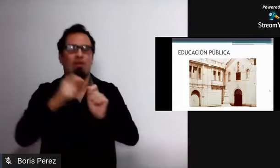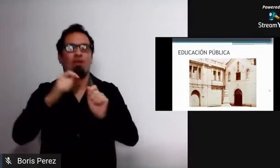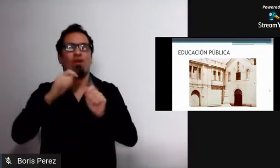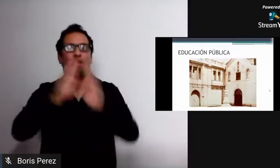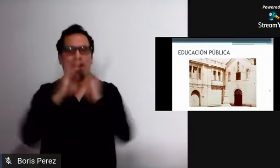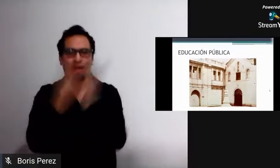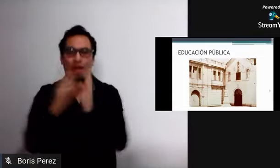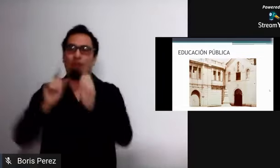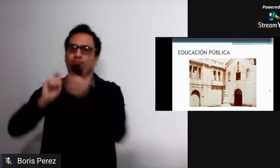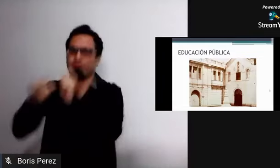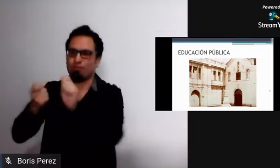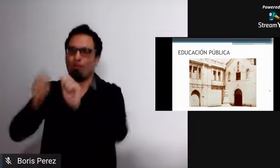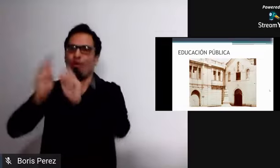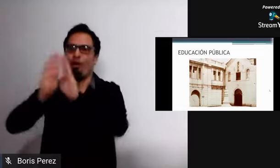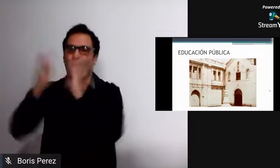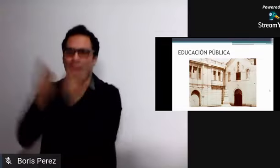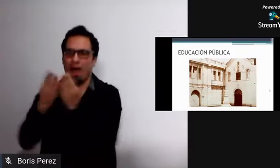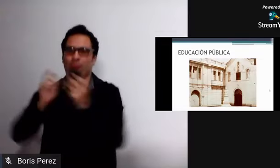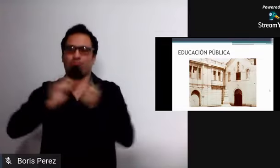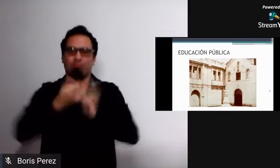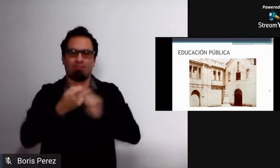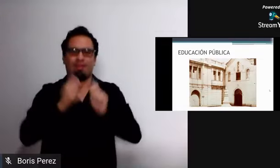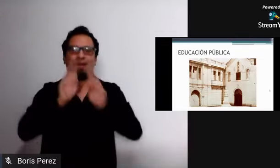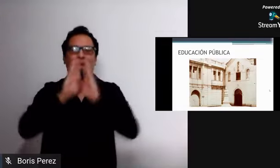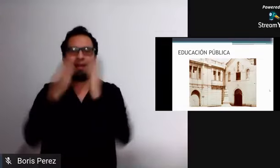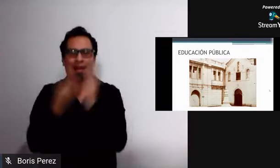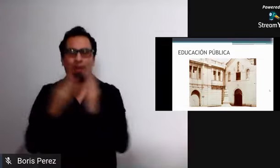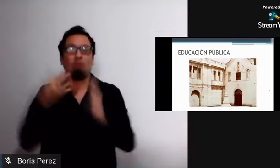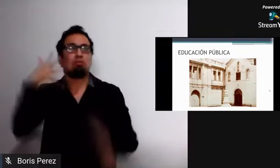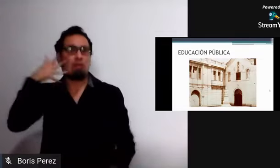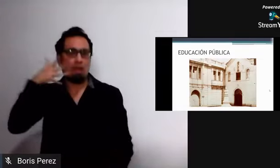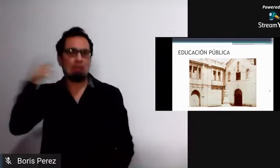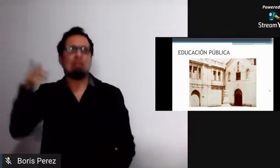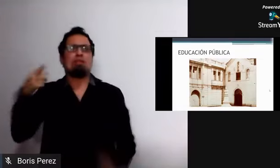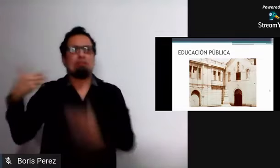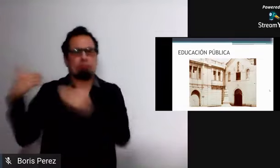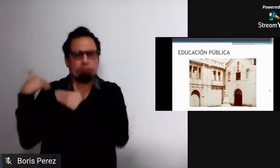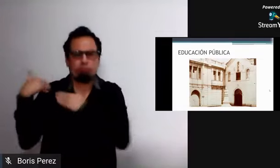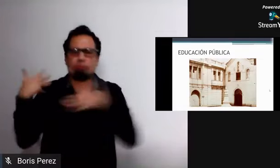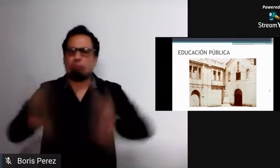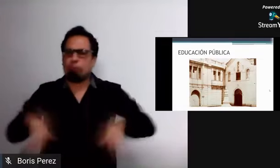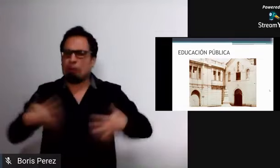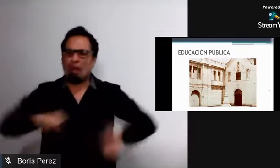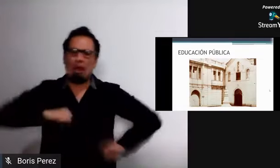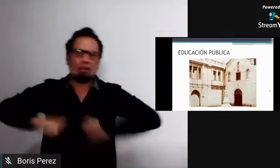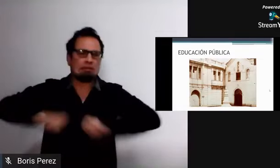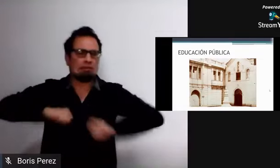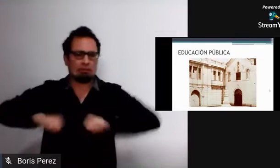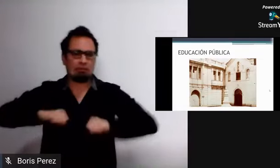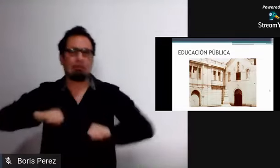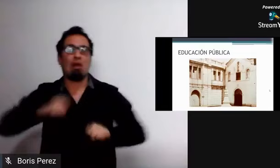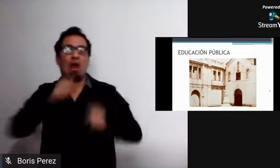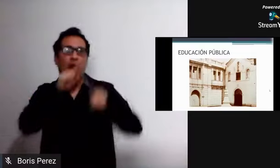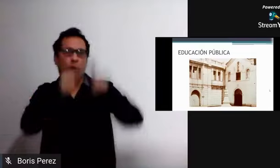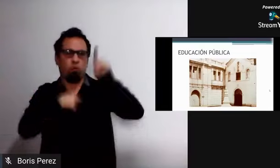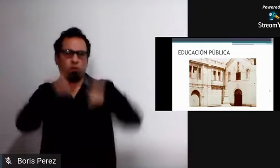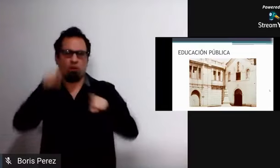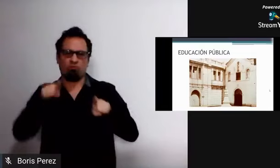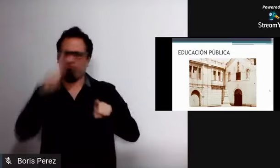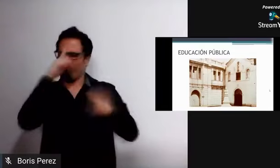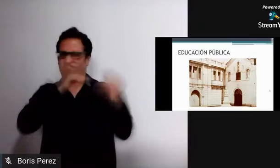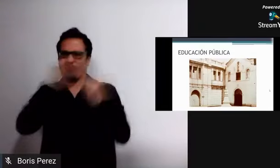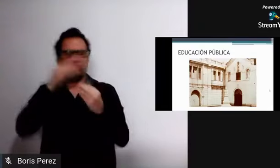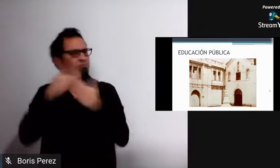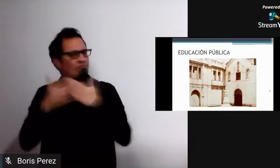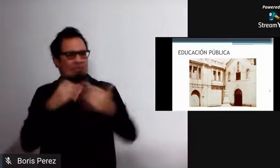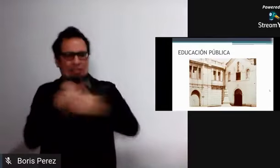las primarias y empiezan a darse otras modificaciones en las escuelas que existían en ese entonces para